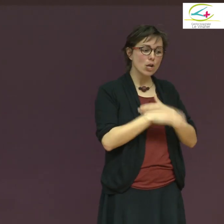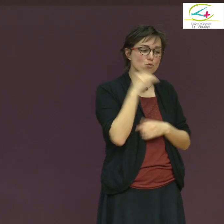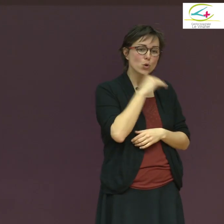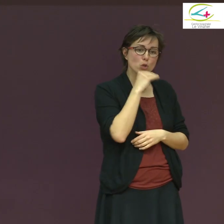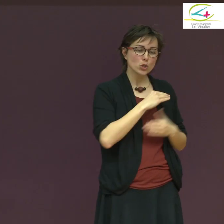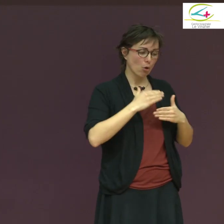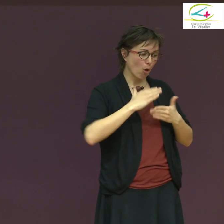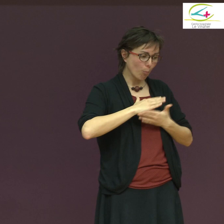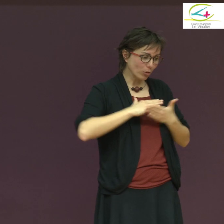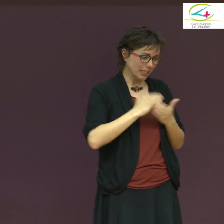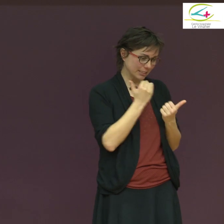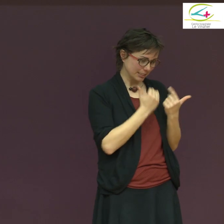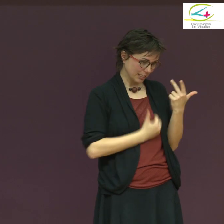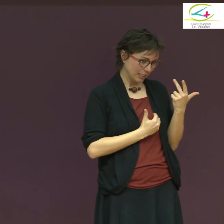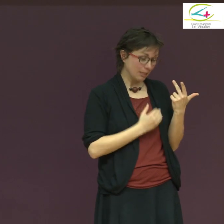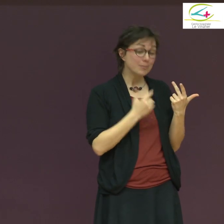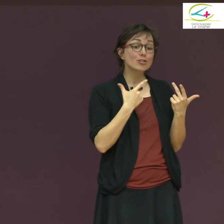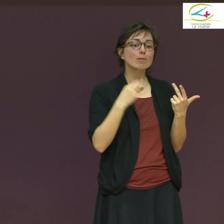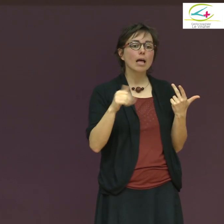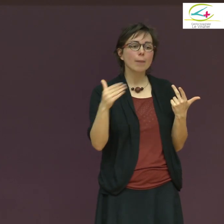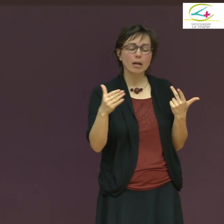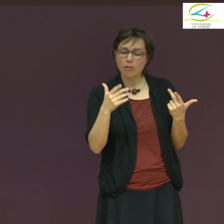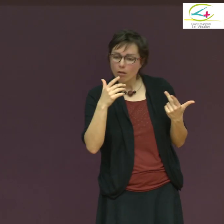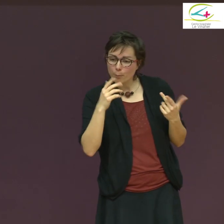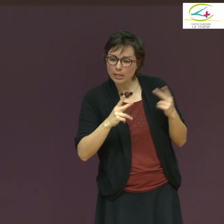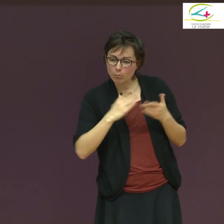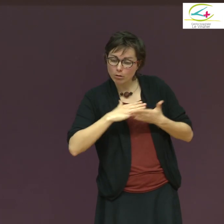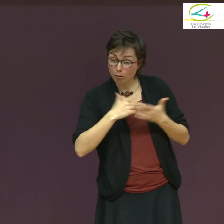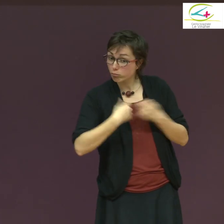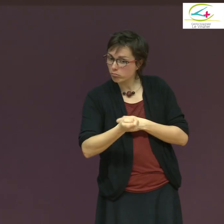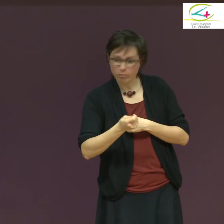est toujours adapté 15 jours après. Parce que quelquefois, il n'est plus adapté, il faut